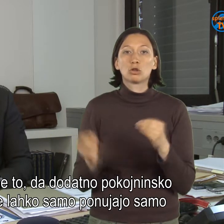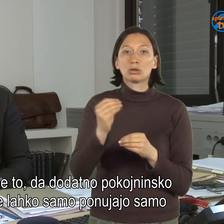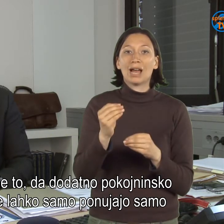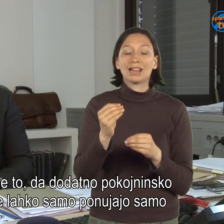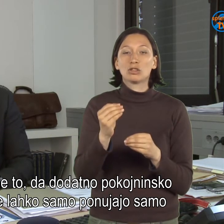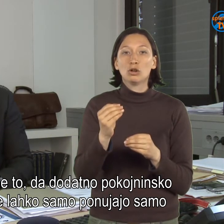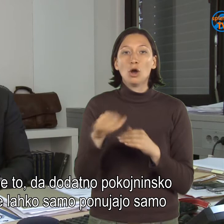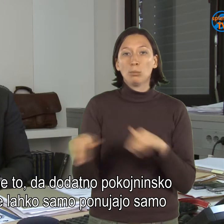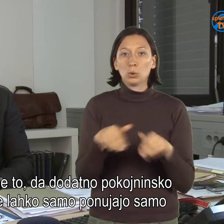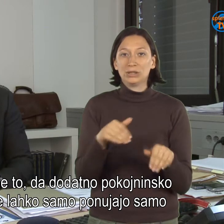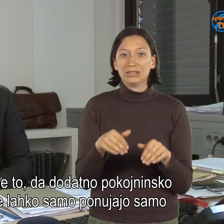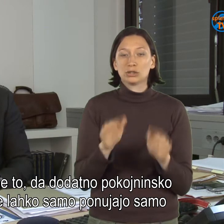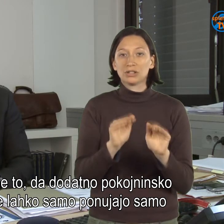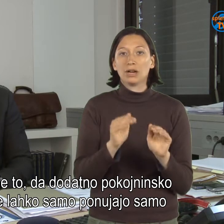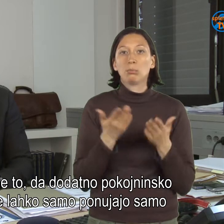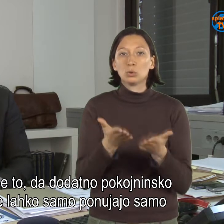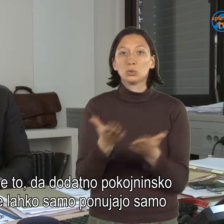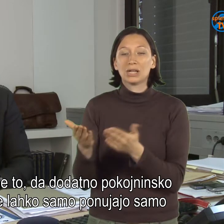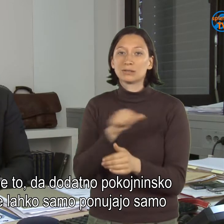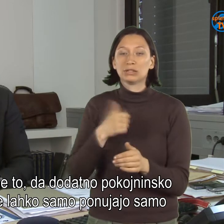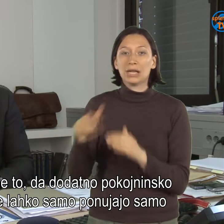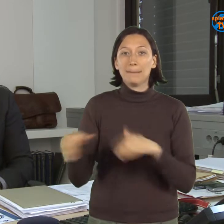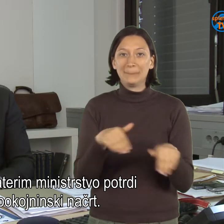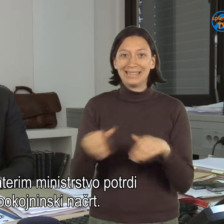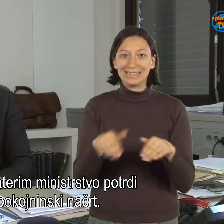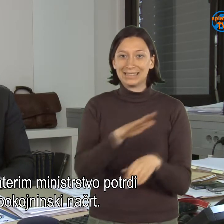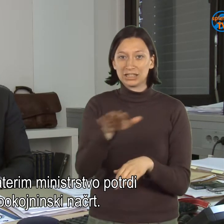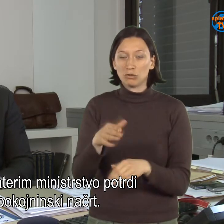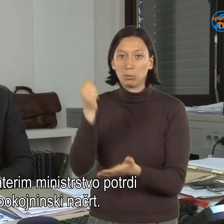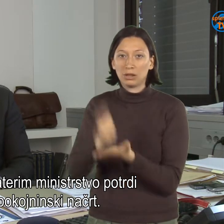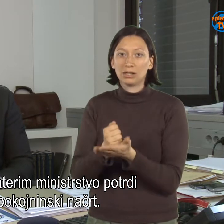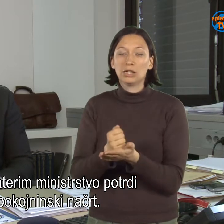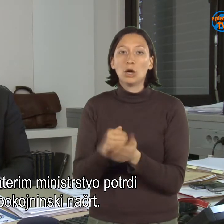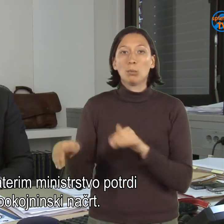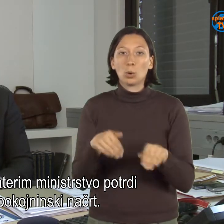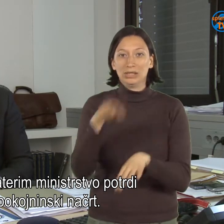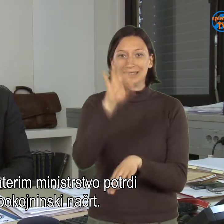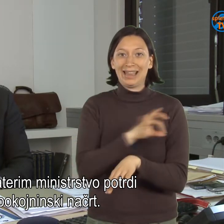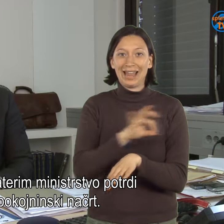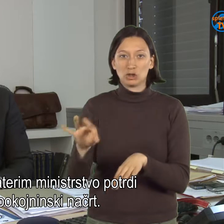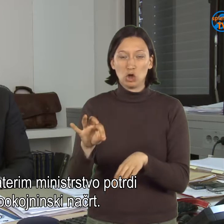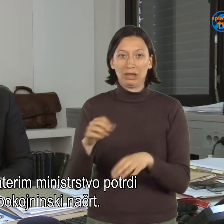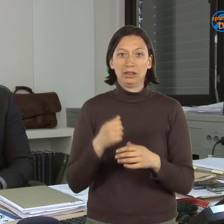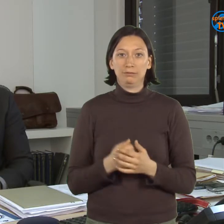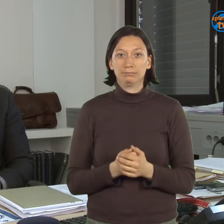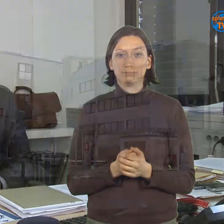Pomembno je to, da dodatno pokojninsko zavarovanje lahko ponujajo samo tisti, katerim ministrstvo potrdi pokojninski